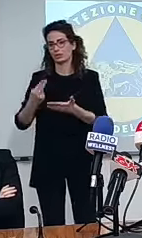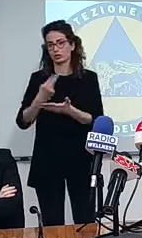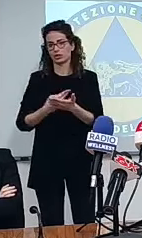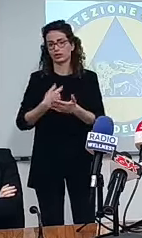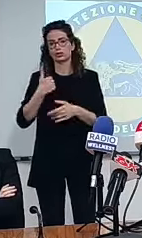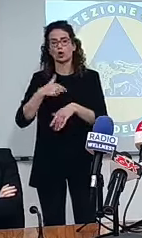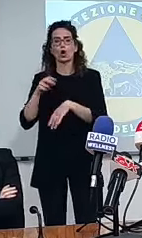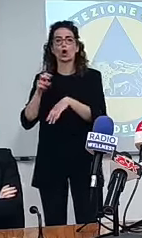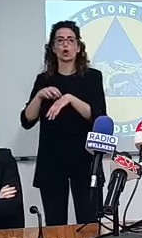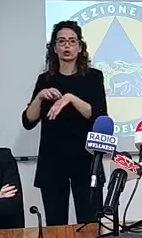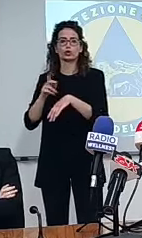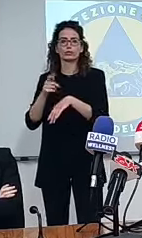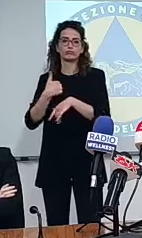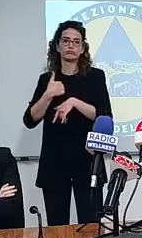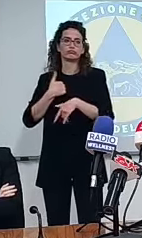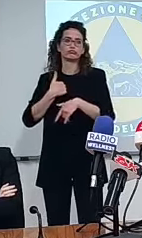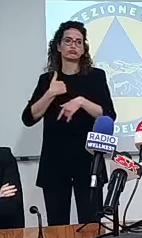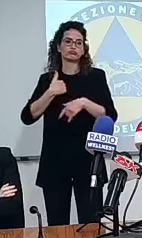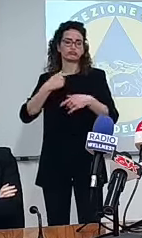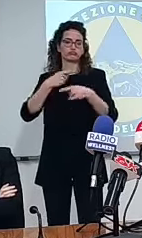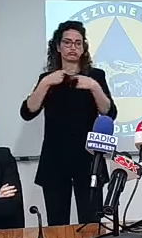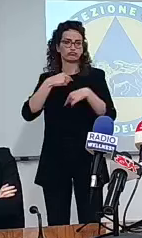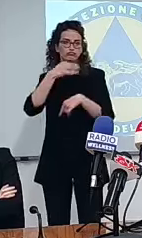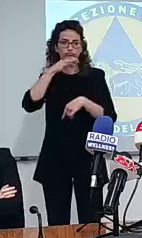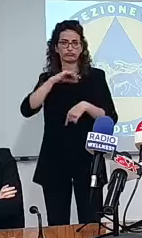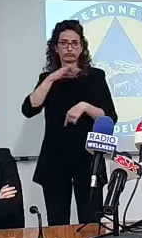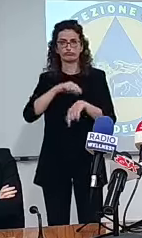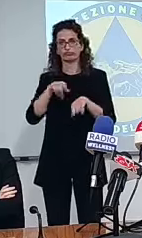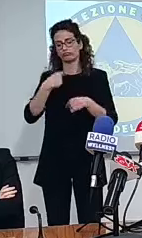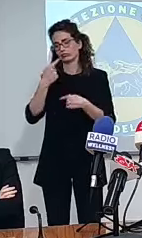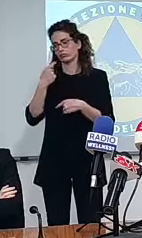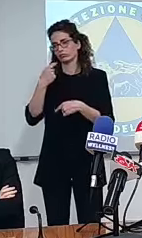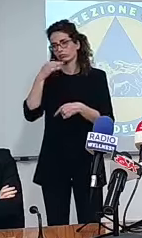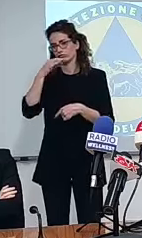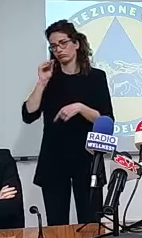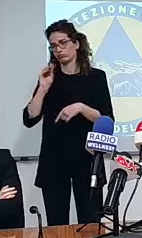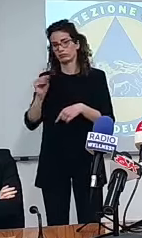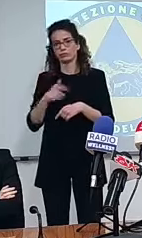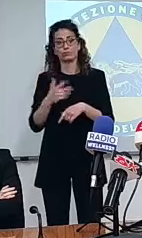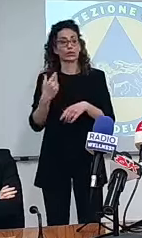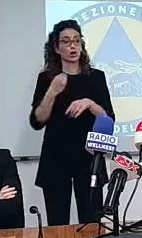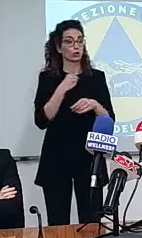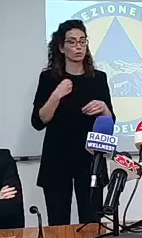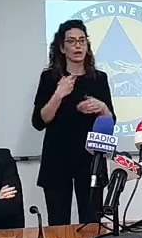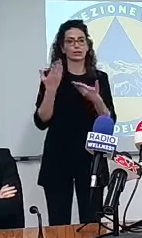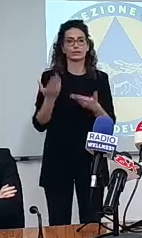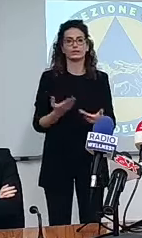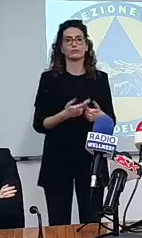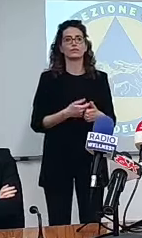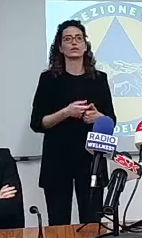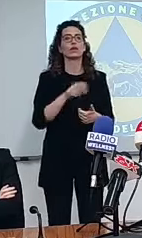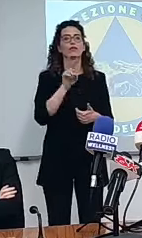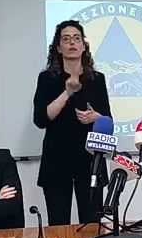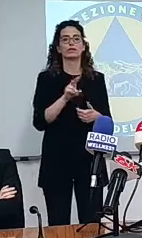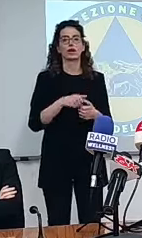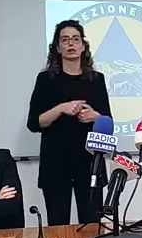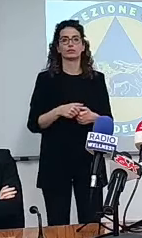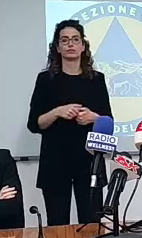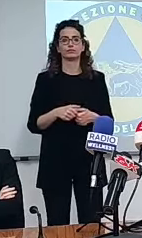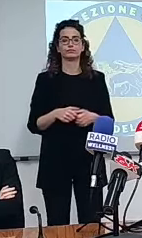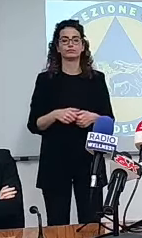una conferenza stampa, poi ve ne parlerà compiutamente lui. Se avete domande, prego. Van Zan.